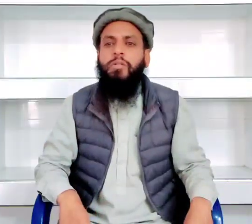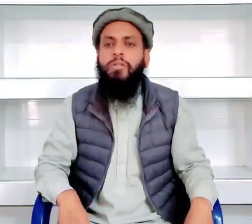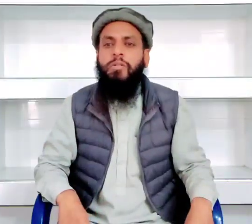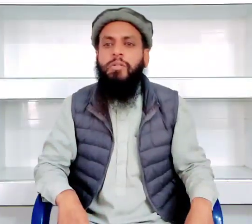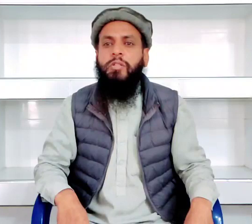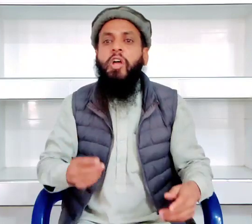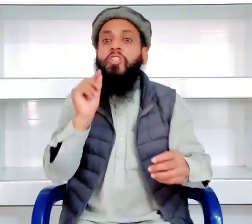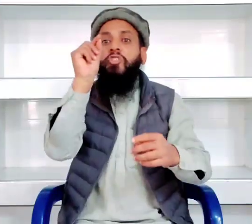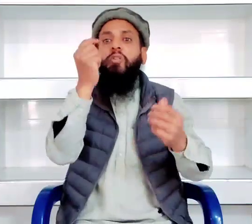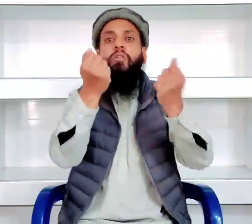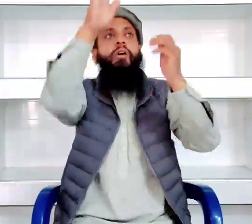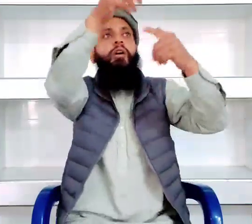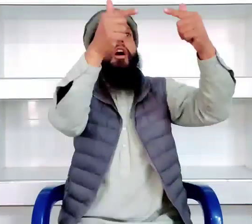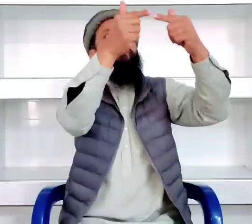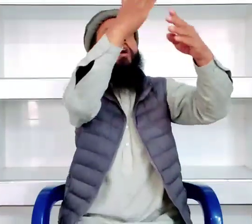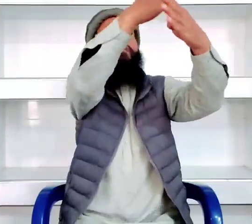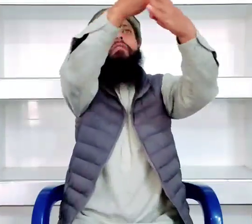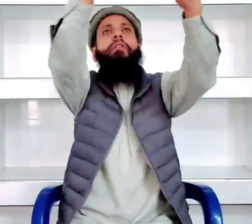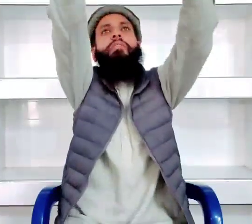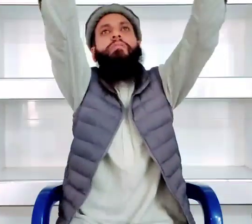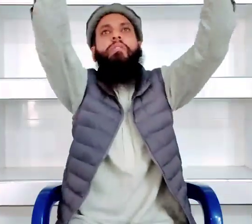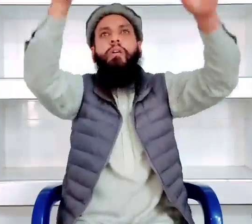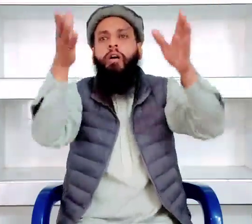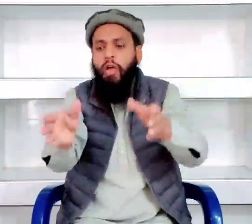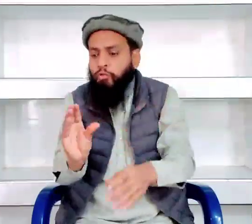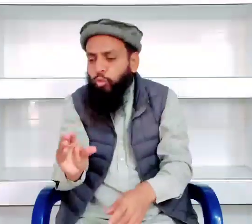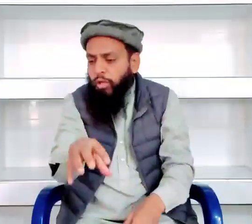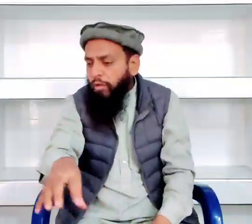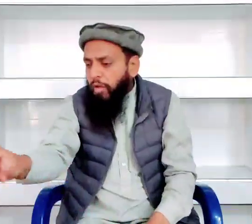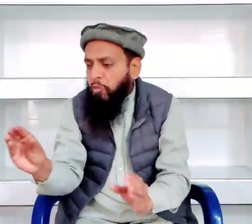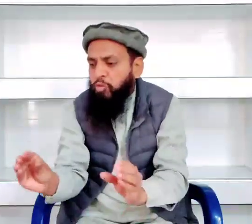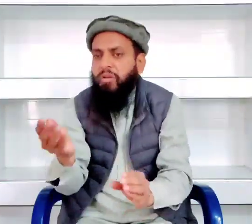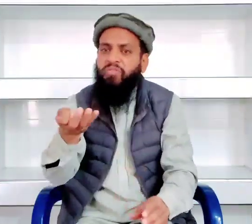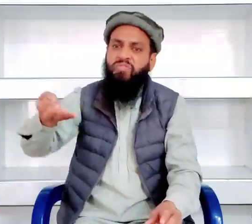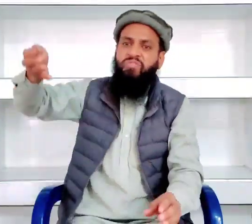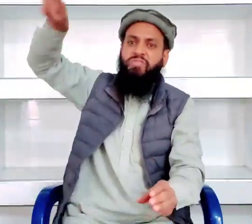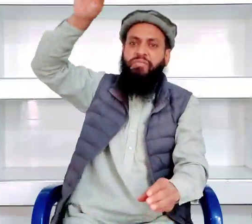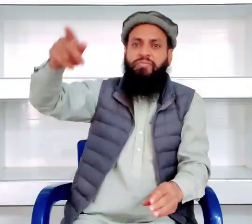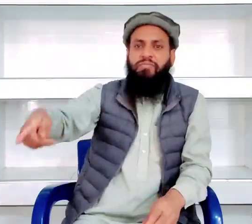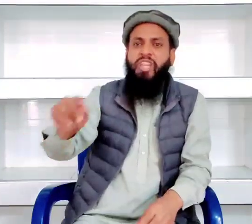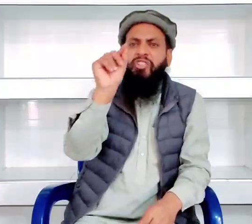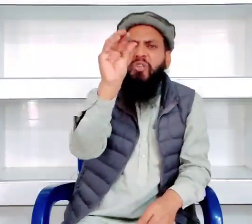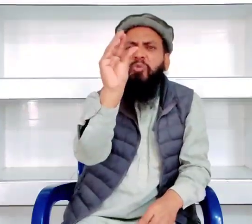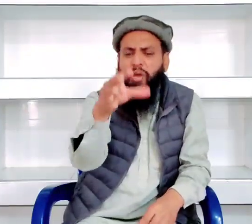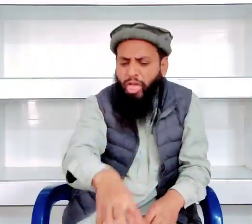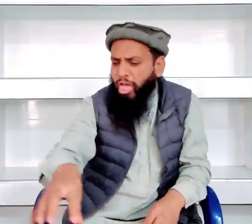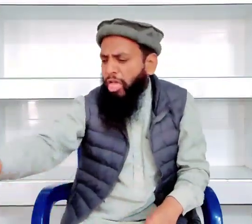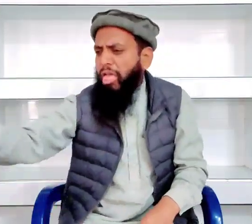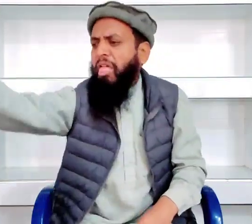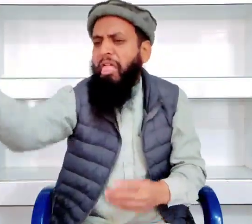ਜਨਾਬ ਖੇਤੀਬਾੜੀ ਕੀਤੀ ਹੈ ਜਿਹਨੇ ਸਾਰਾ ਸਾਲ ਉਹਦੇ ਉੱਤੇ ਮਿਹਨਤ ਕੀਤੀ ਹੈ ਅਗਰ ਮੰਡੀ ਦੇ ਅੰਦਰ ਮਾਲ ਘੱਟ ਹੈ ਬਾਅਦ ਜਦੋਂ